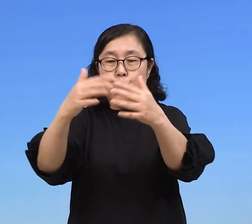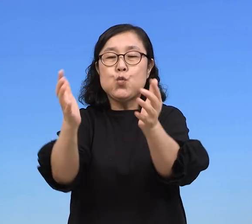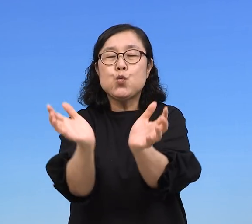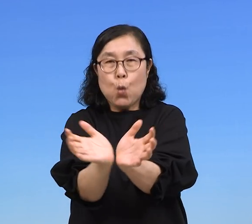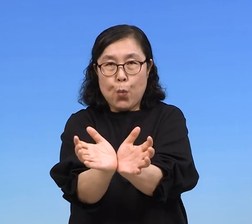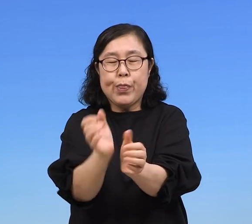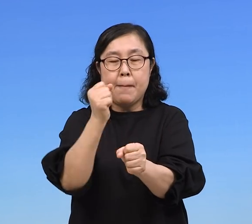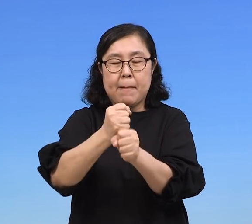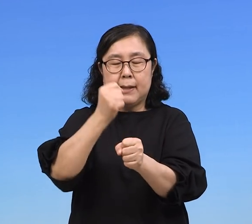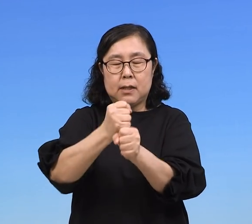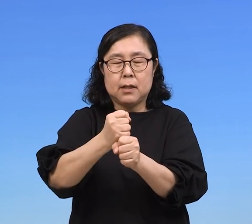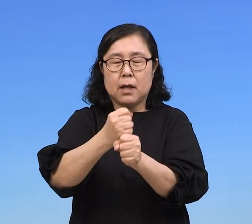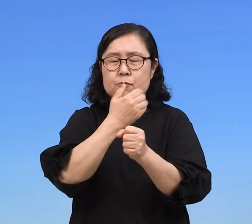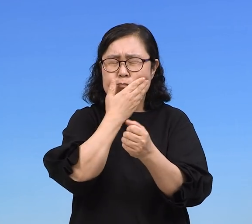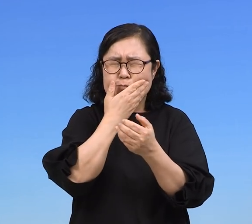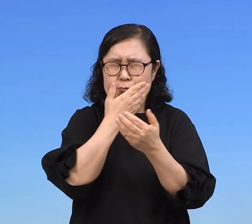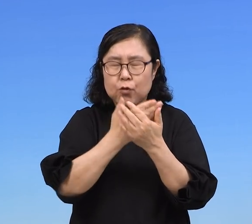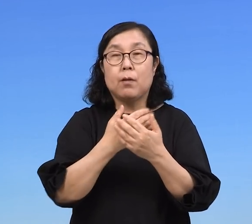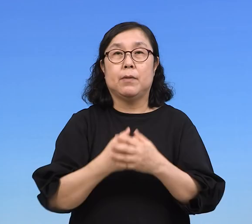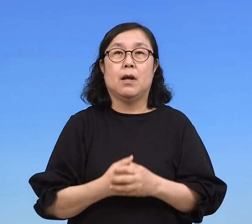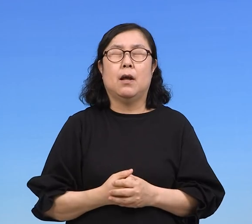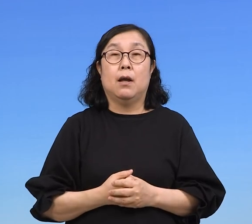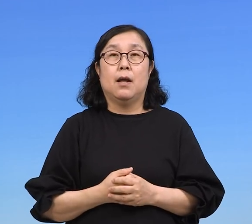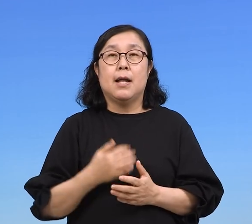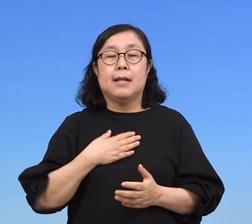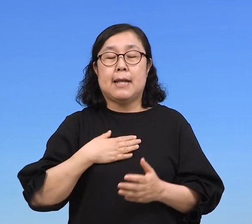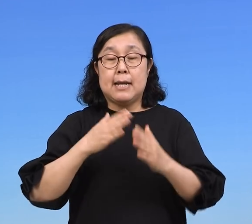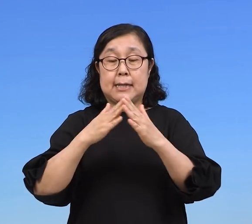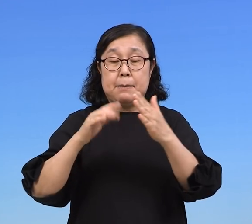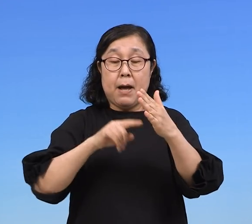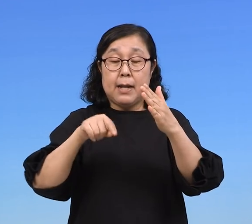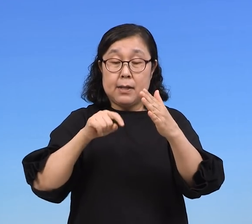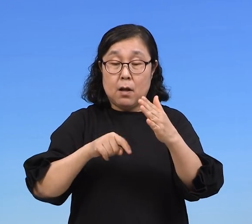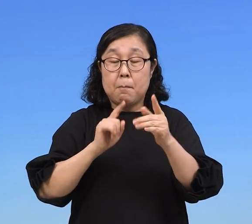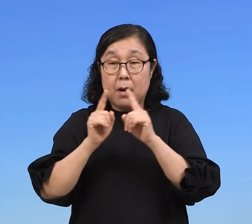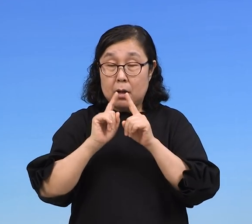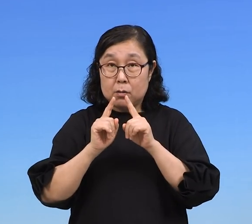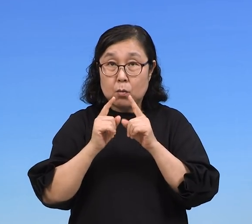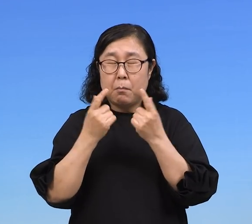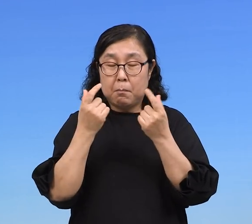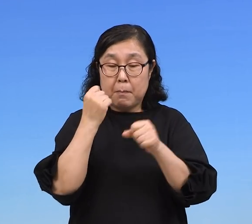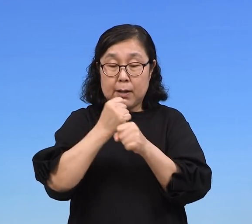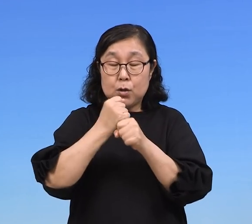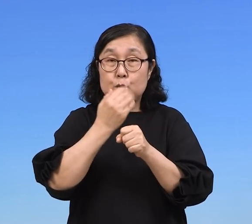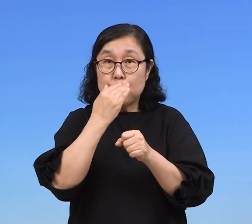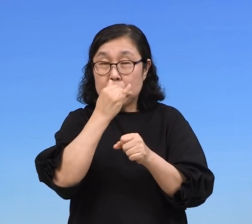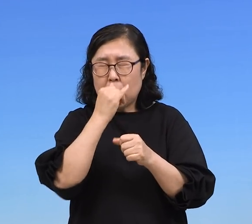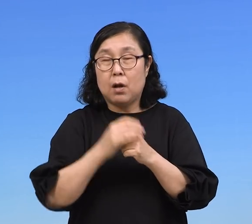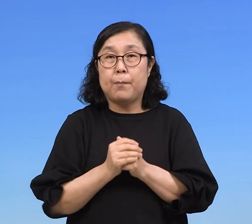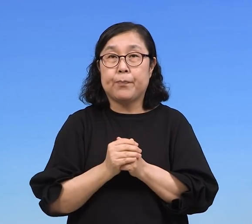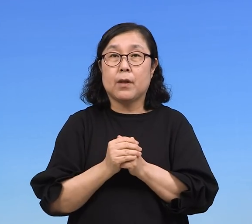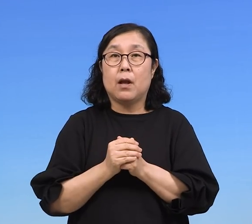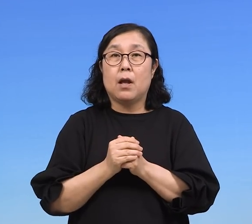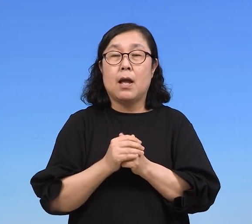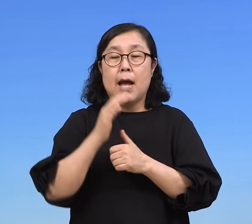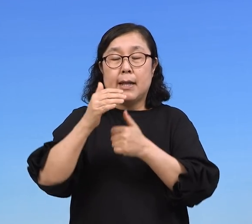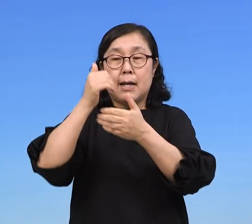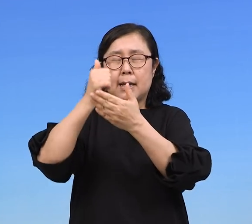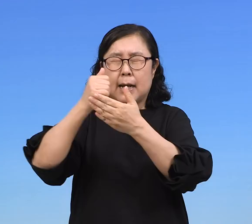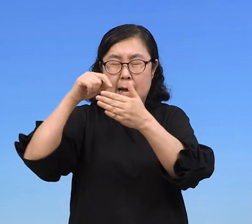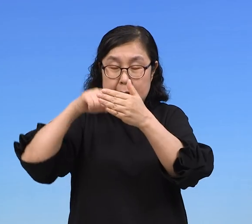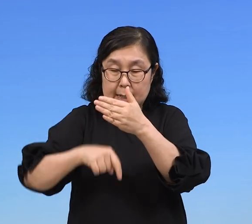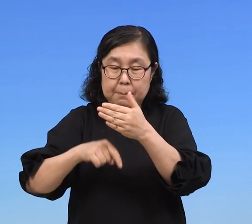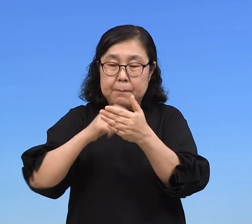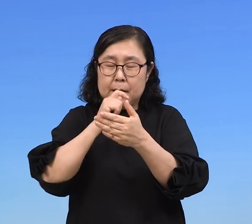월든 존을 만들어야 된다. 자기 집안에서도 제가 전에 말씀드렸잖아요. 어떤 성도님이